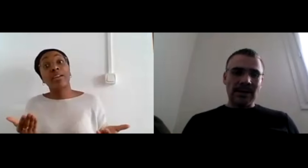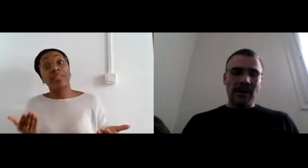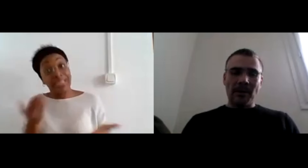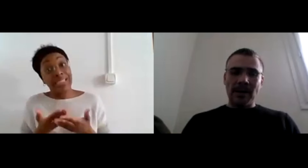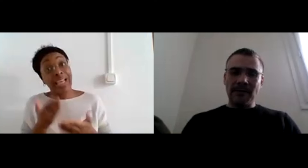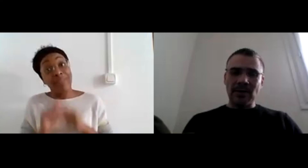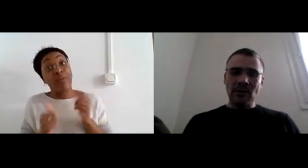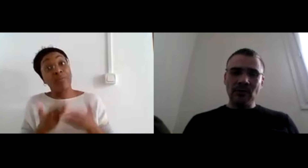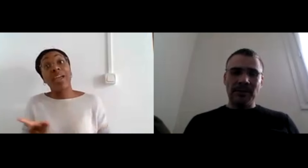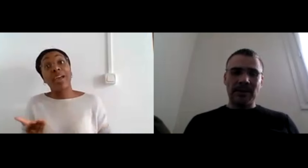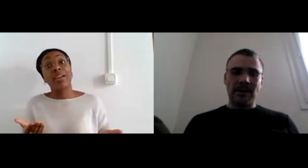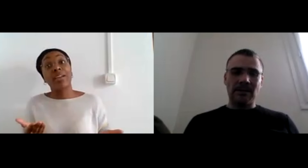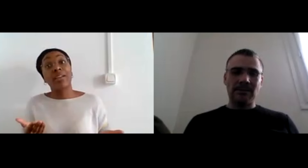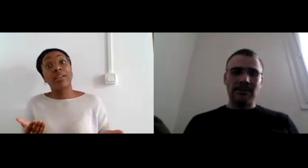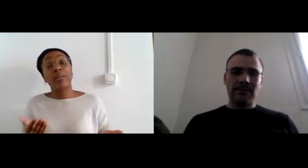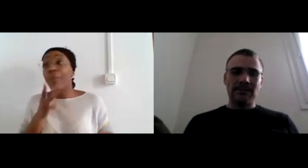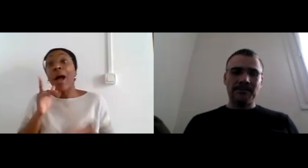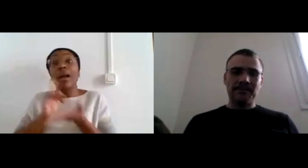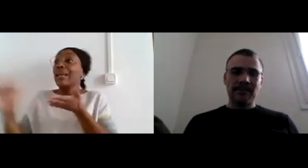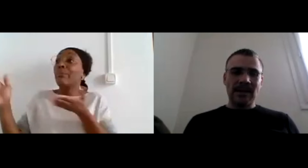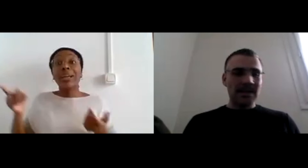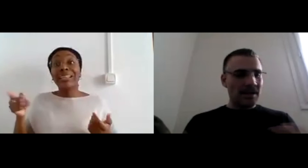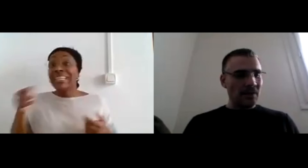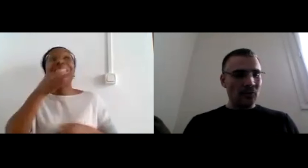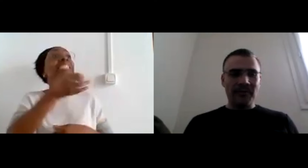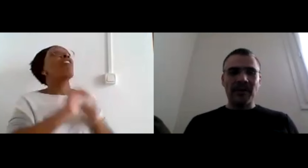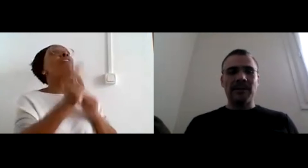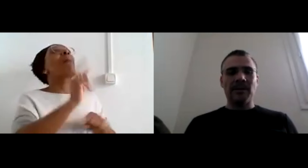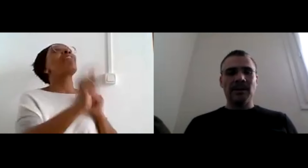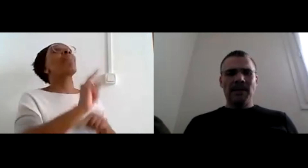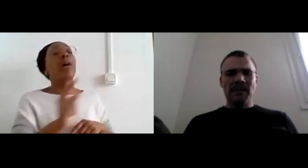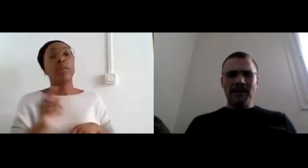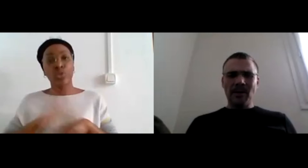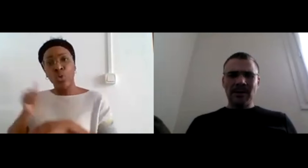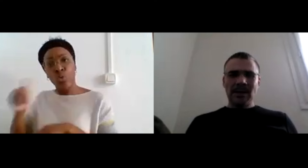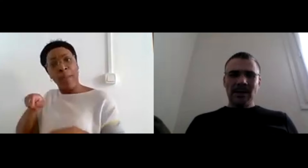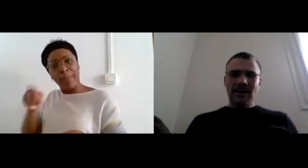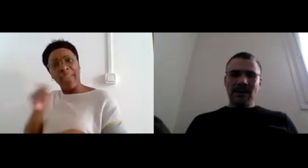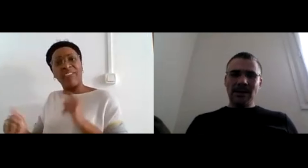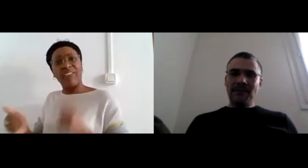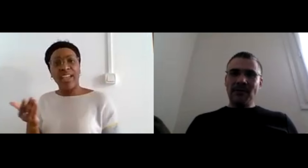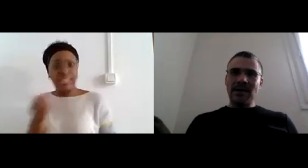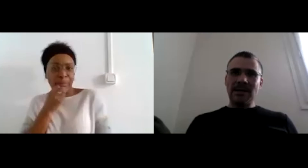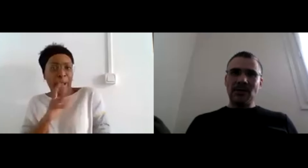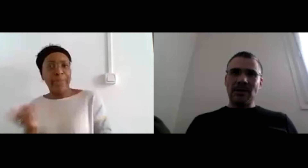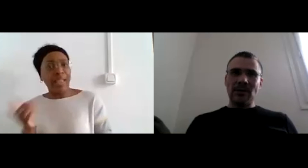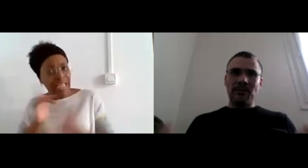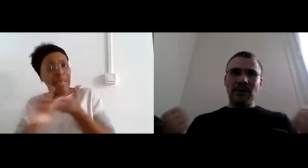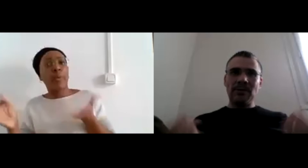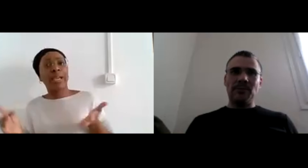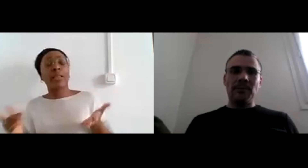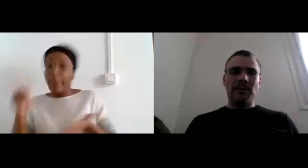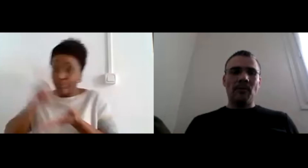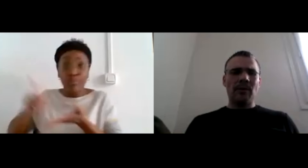Et c'est pas normal. L'Évangile ne nous dit pas ça. Ça, c'est comme ça qu'on doit faire normalement. Mais là, Paul, il voit la situation et